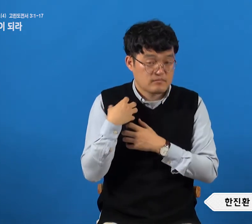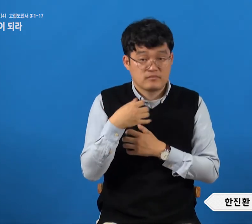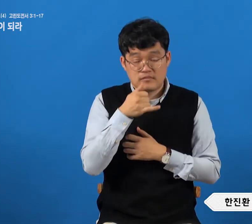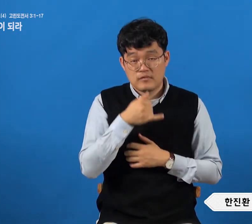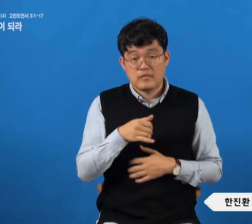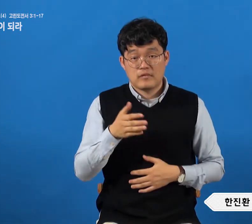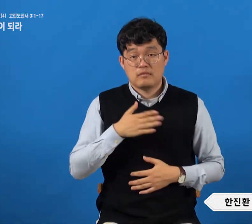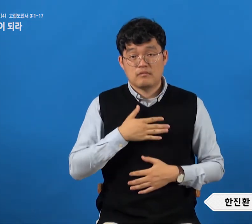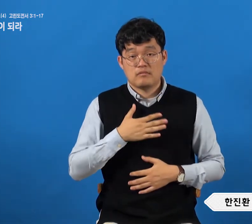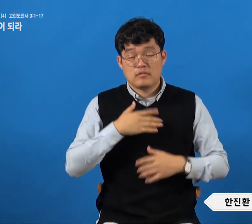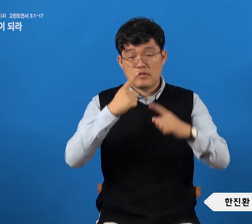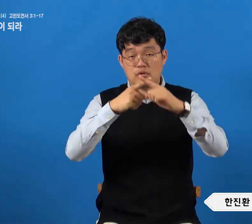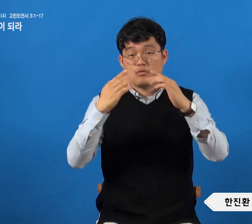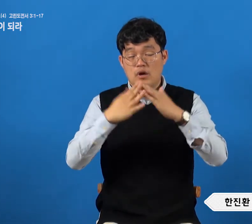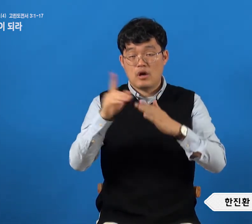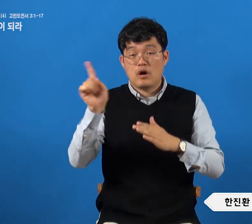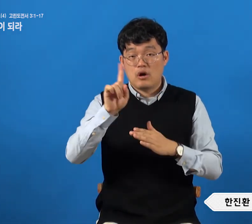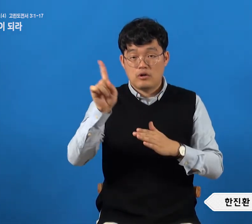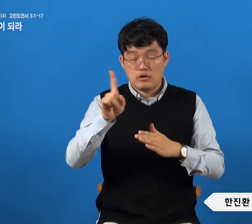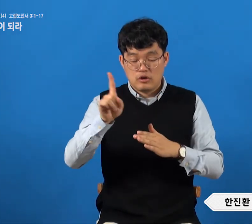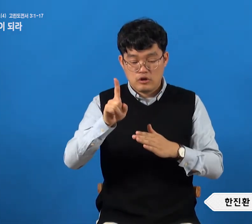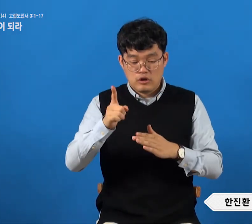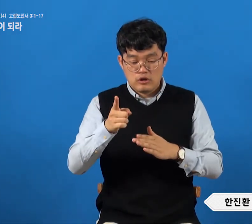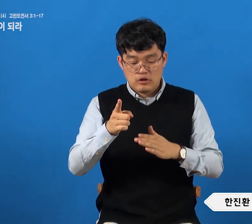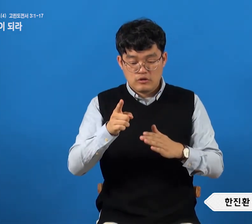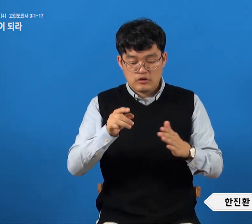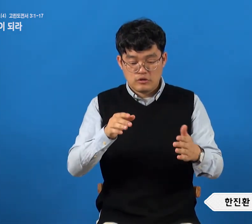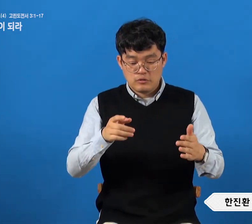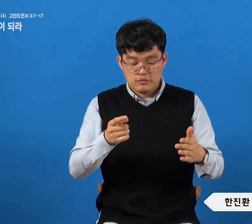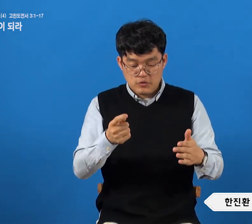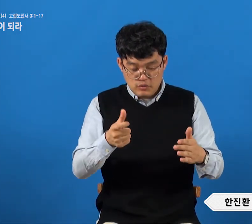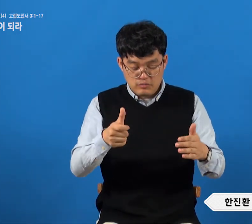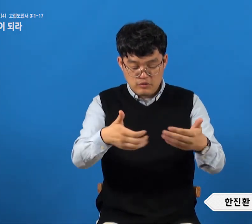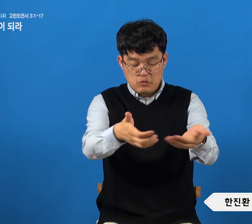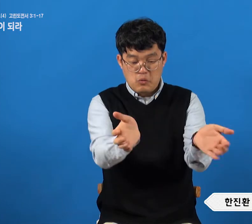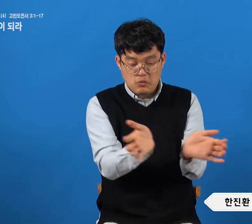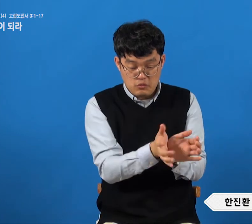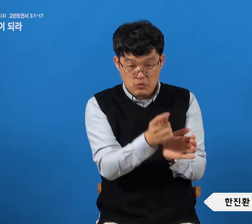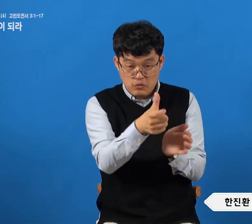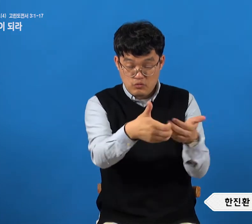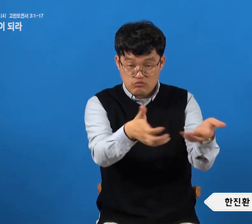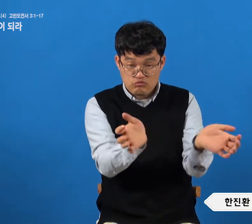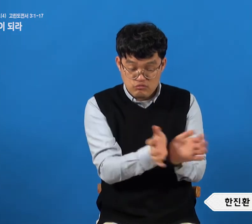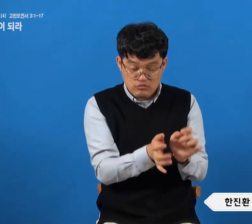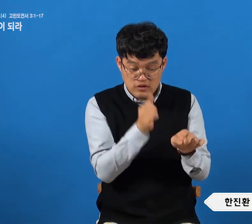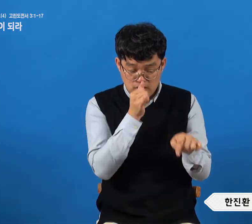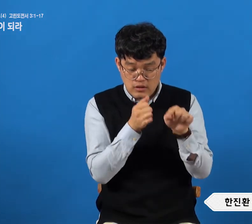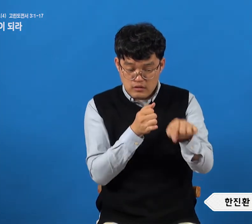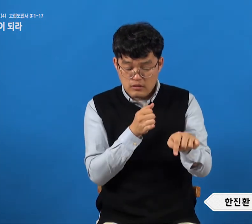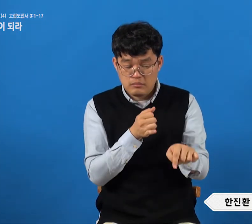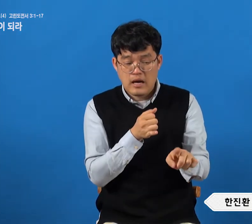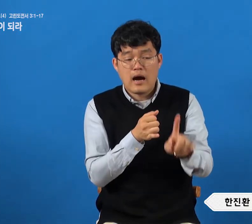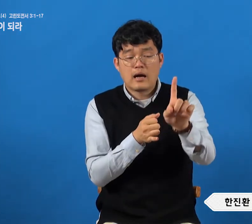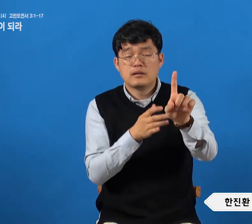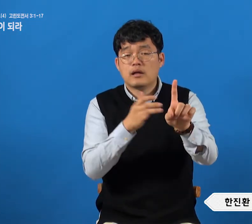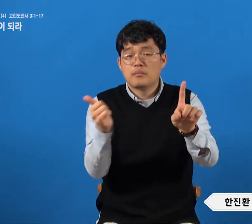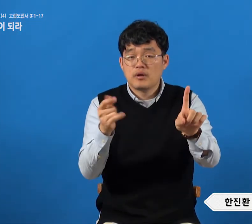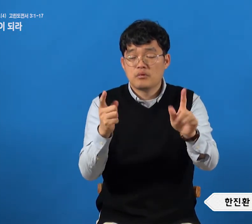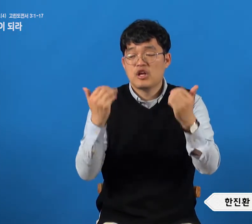우리 교회 어떤 다락방 멤버 중에 한 사람이 성장반을 들어야 되는데,